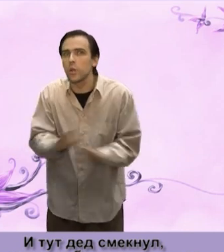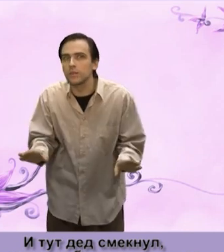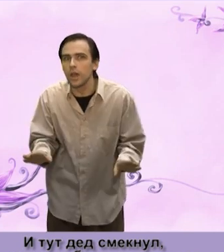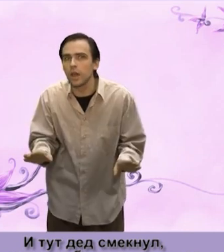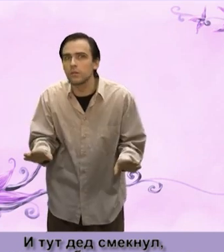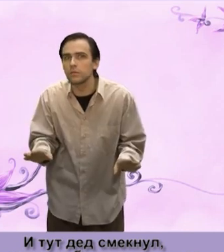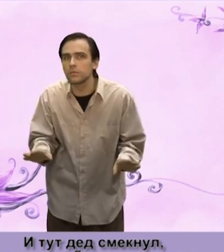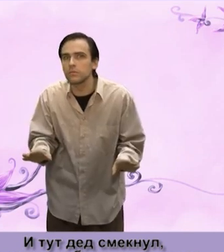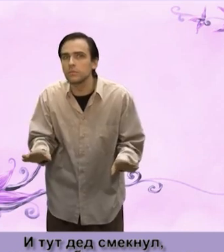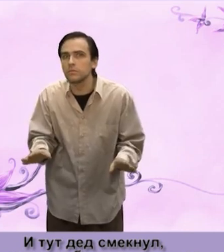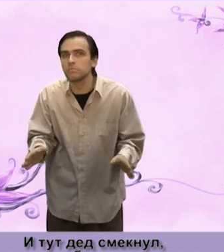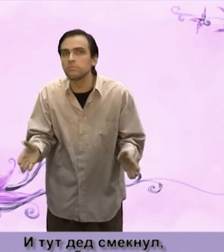мертвой.